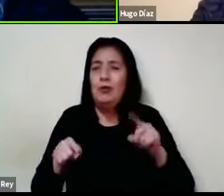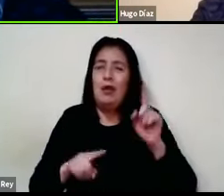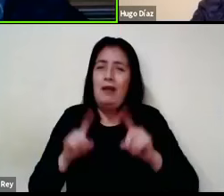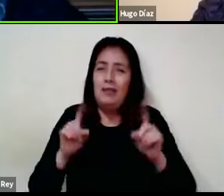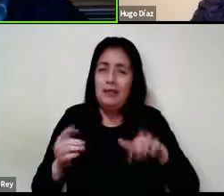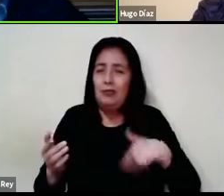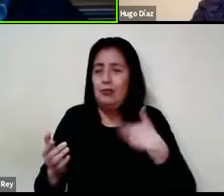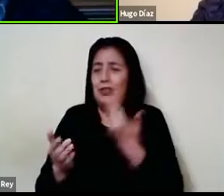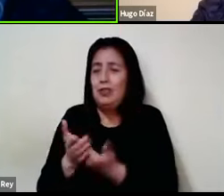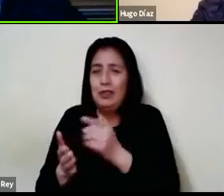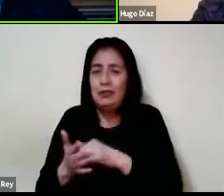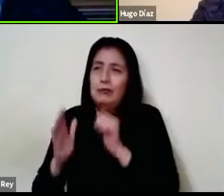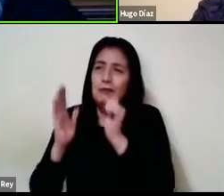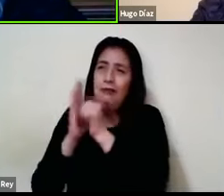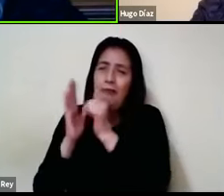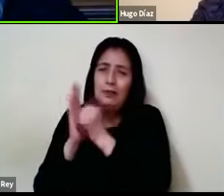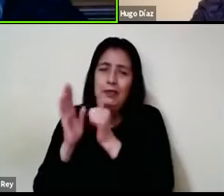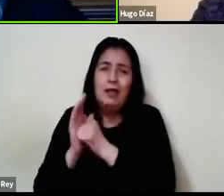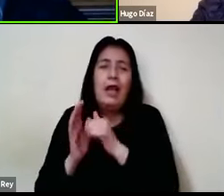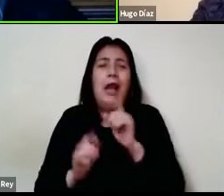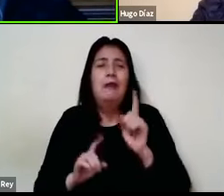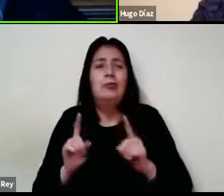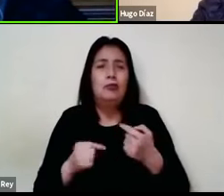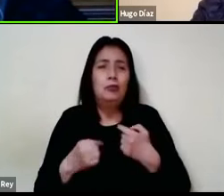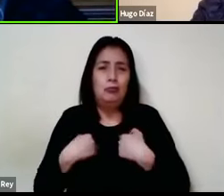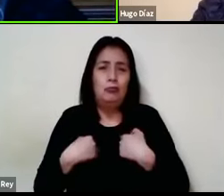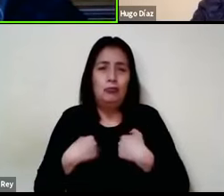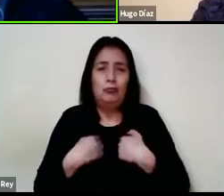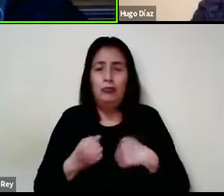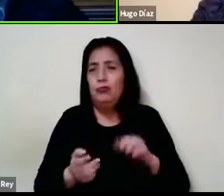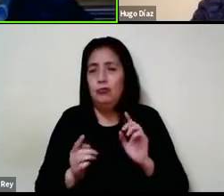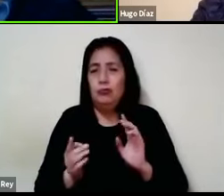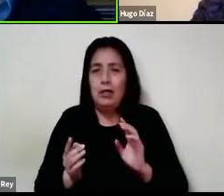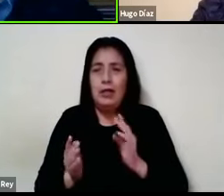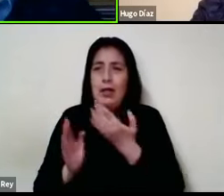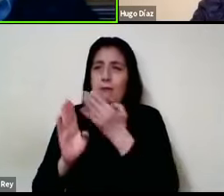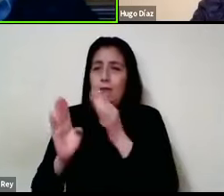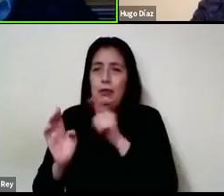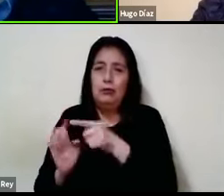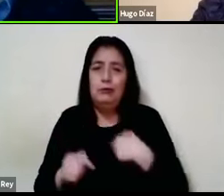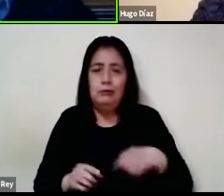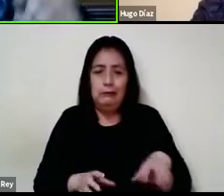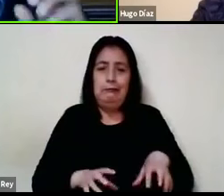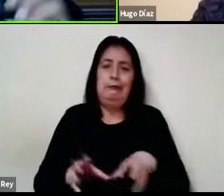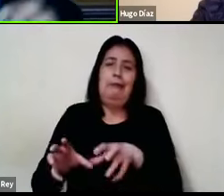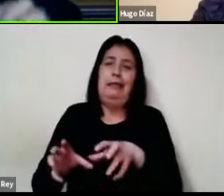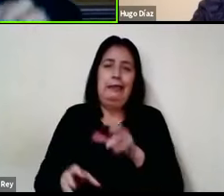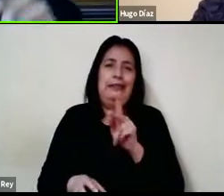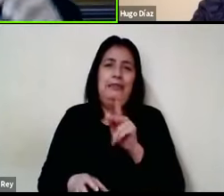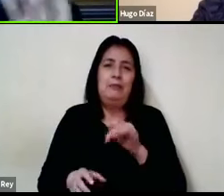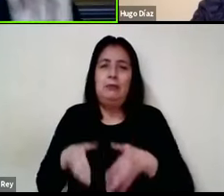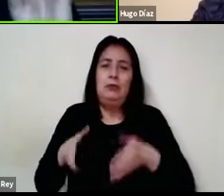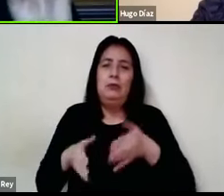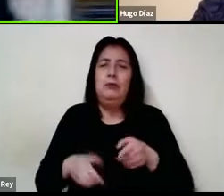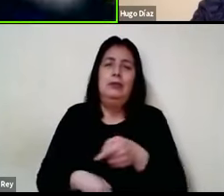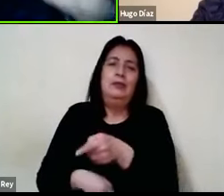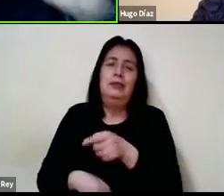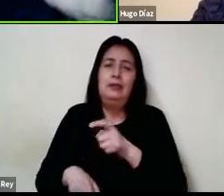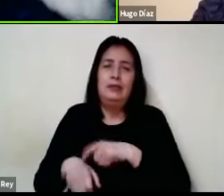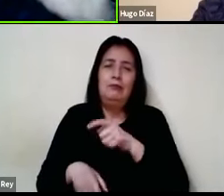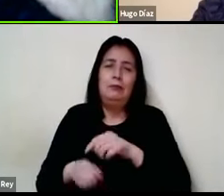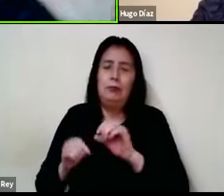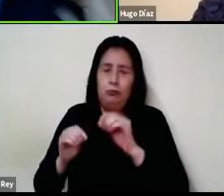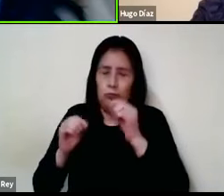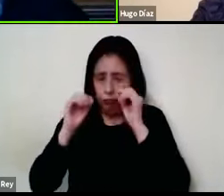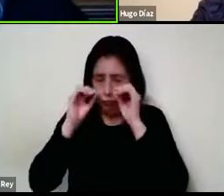llego y toco una puerta, a veces no soy el que me paro frente a la puerta, la paro a Kipi y en ese momento se encienden